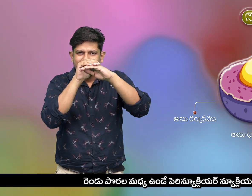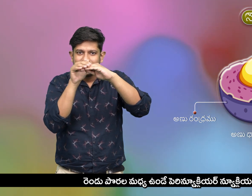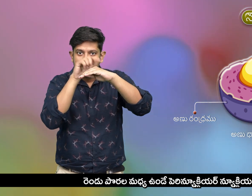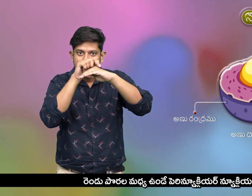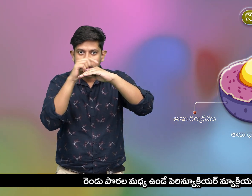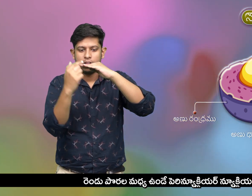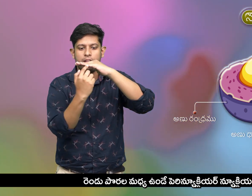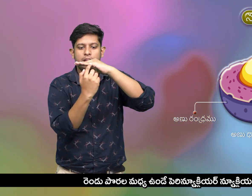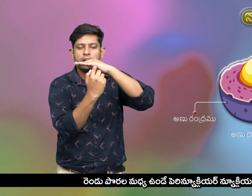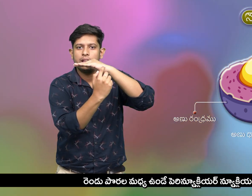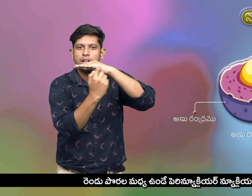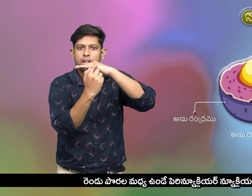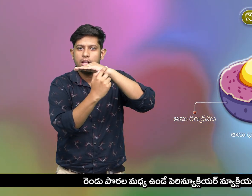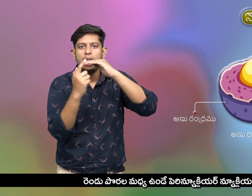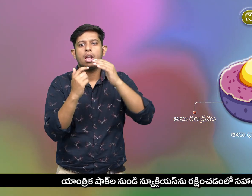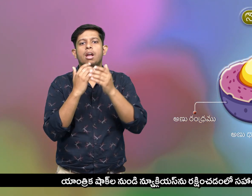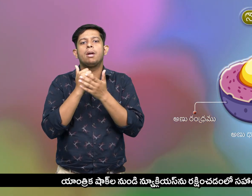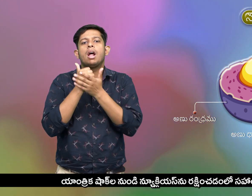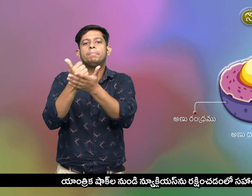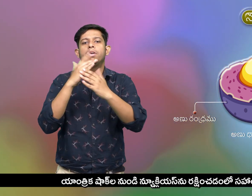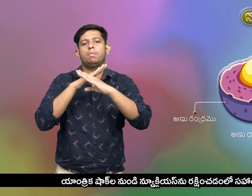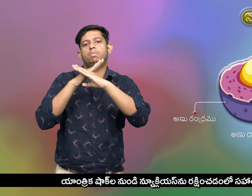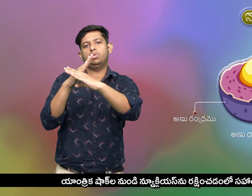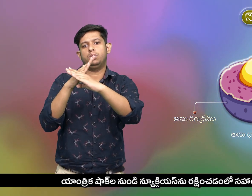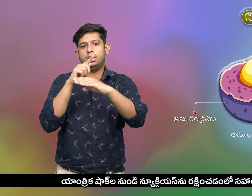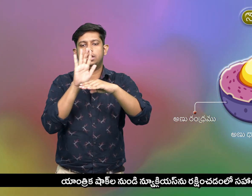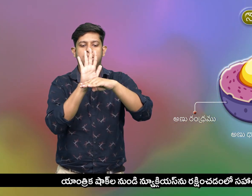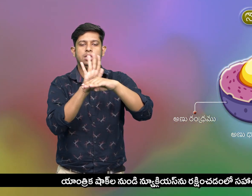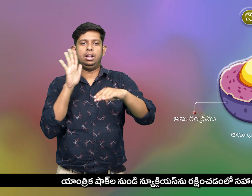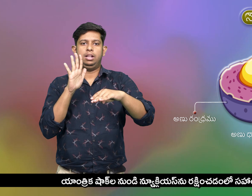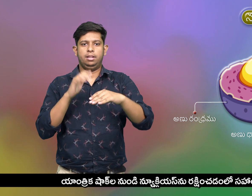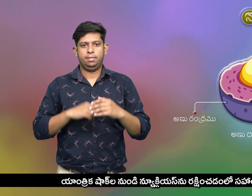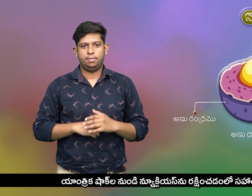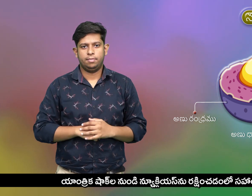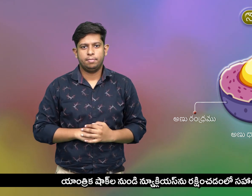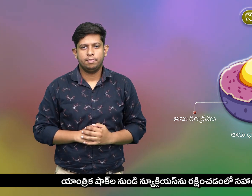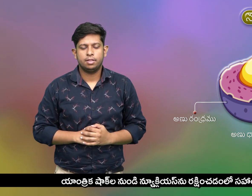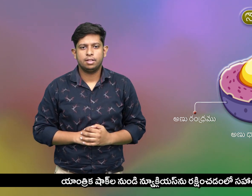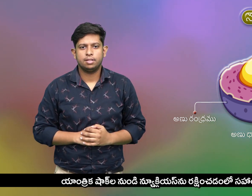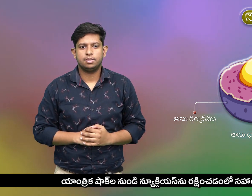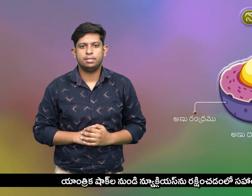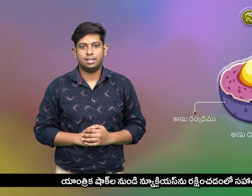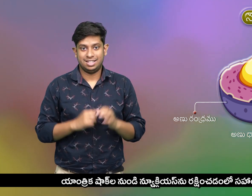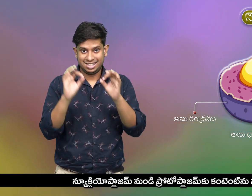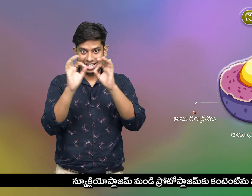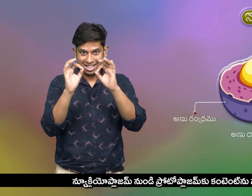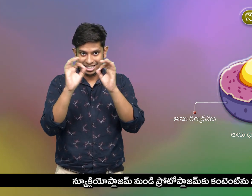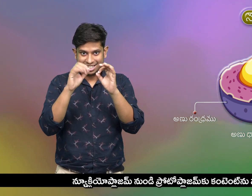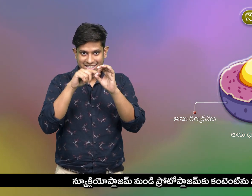పెరిన్యూక్లియర్, న్యూక్లియస్ స్పేస్ యాంత్రిక షాక్ల నుండి న్యూక్లియస్ను రక్షించడంలో సహాయపడుతుంది.